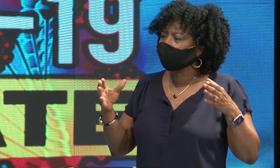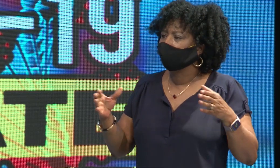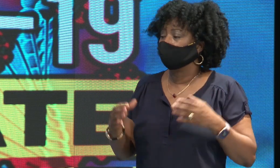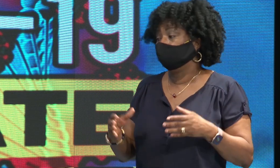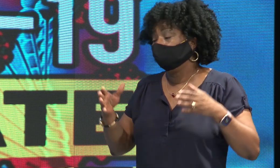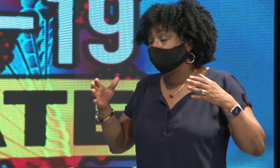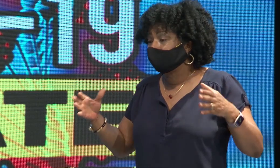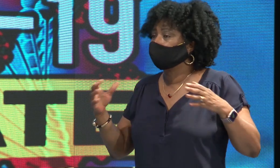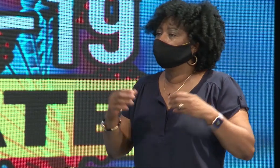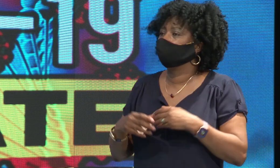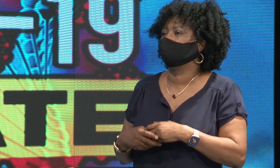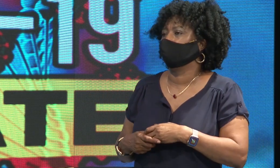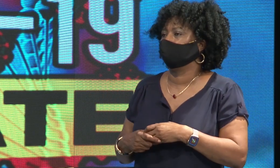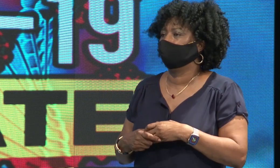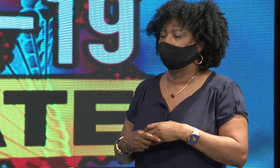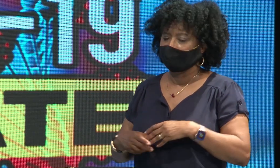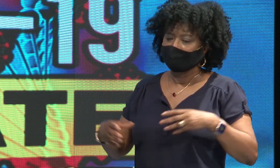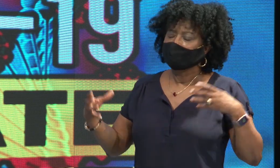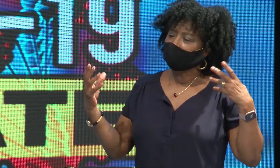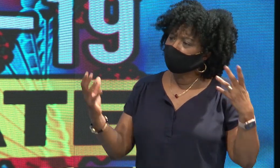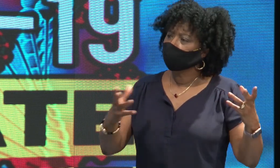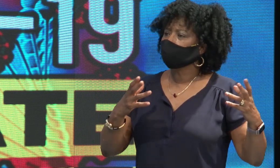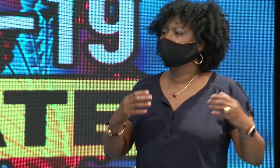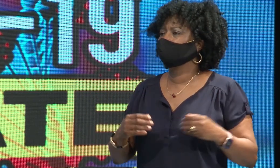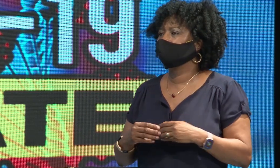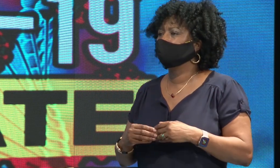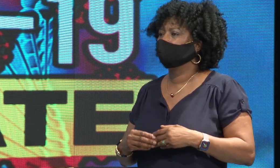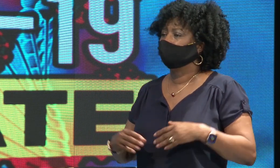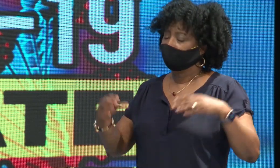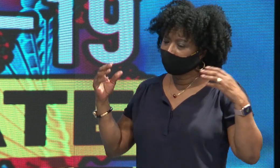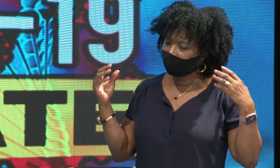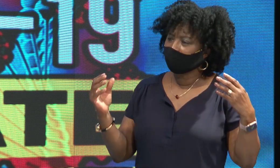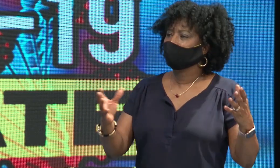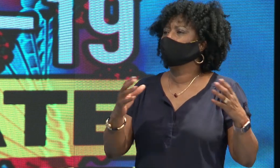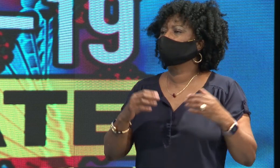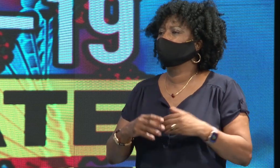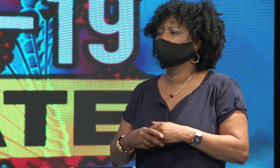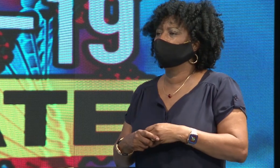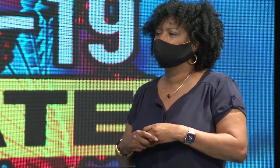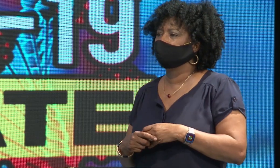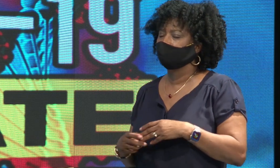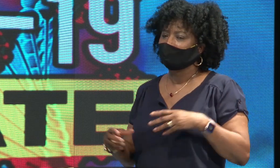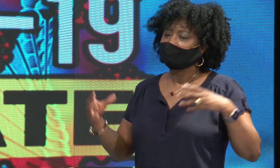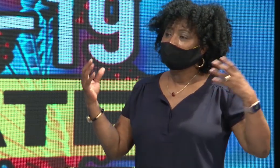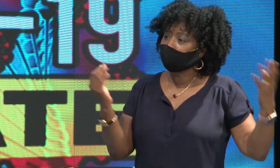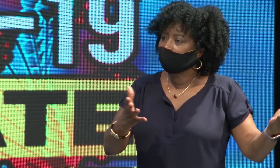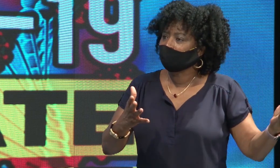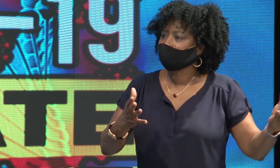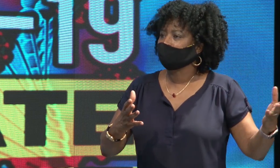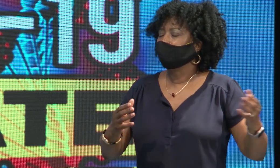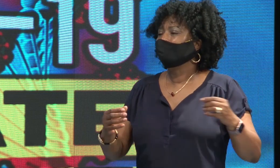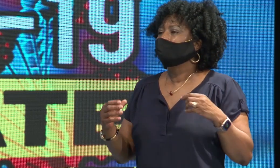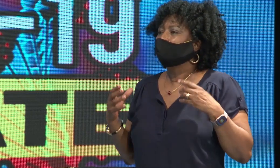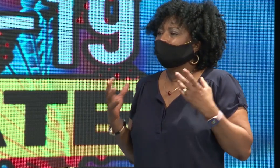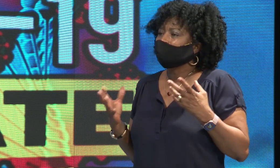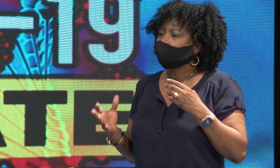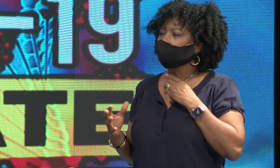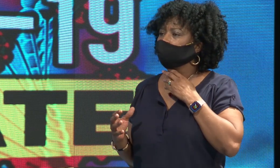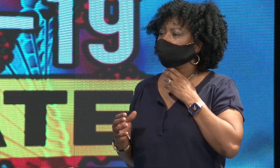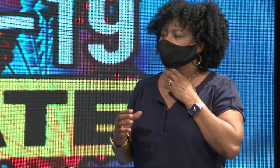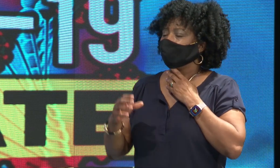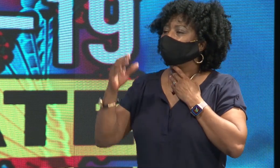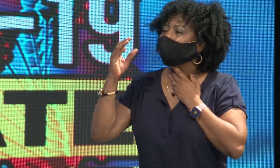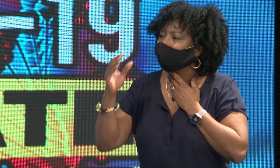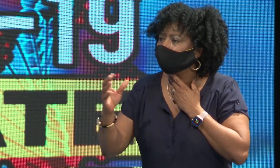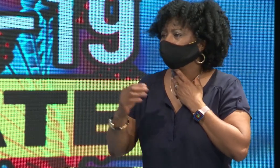Mm-hmm. 2 weken. Ja. Maak er quality time van. Precies. Ga bemoeien met je kinderen. Ga helpen met je ouders. Ga planten. Ga planten. Ja. Ga iets